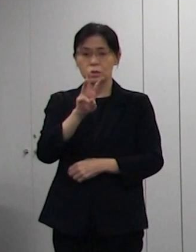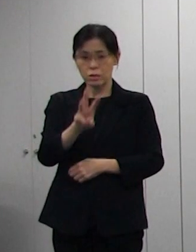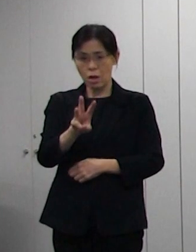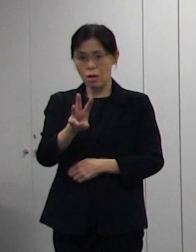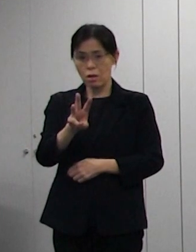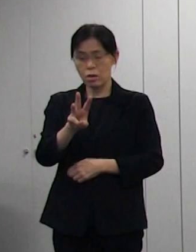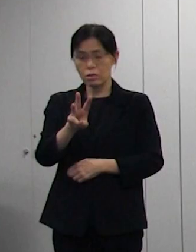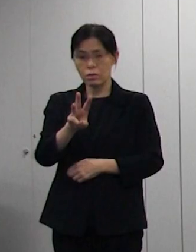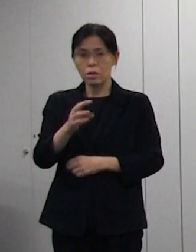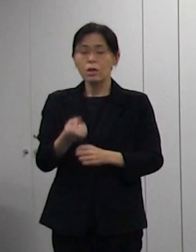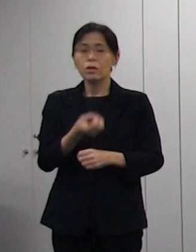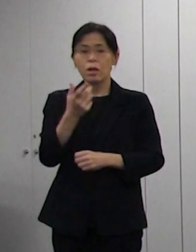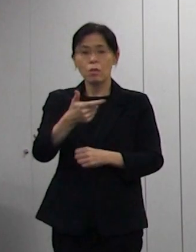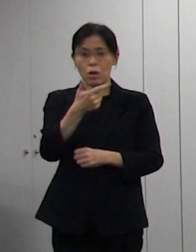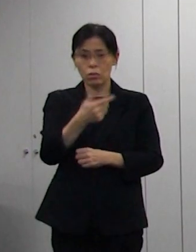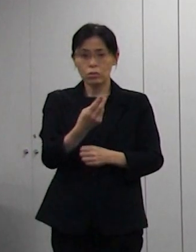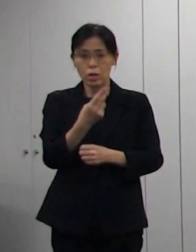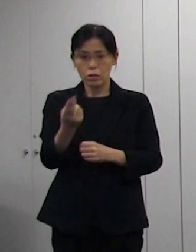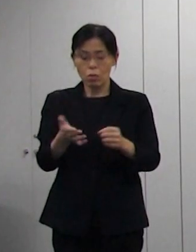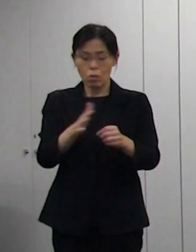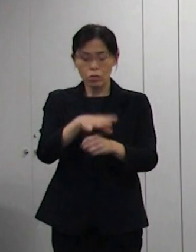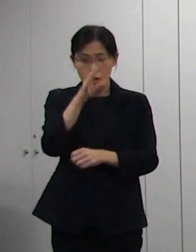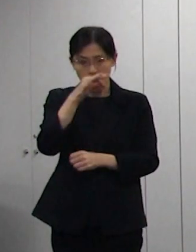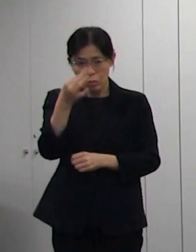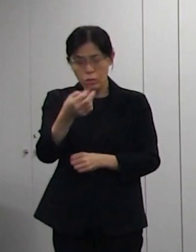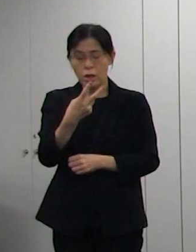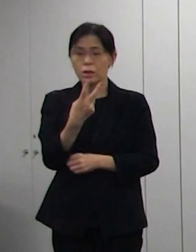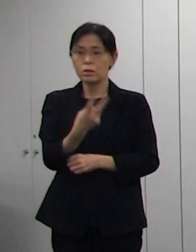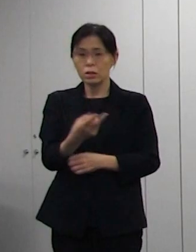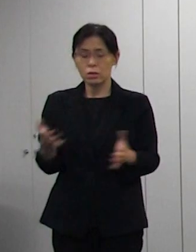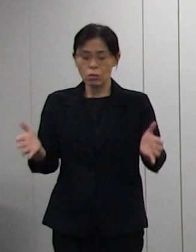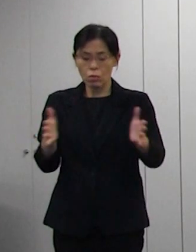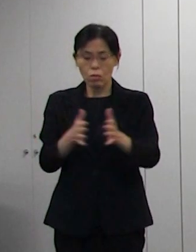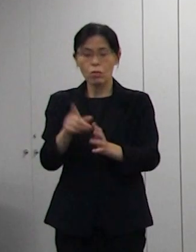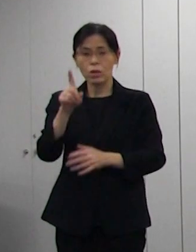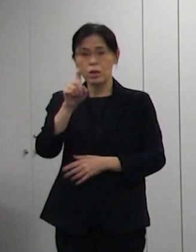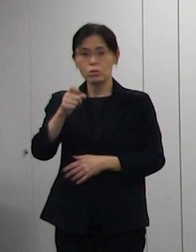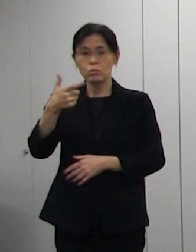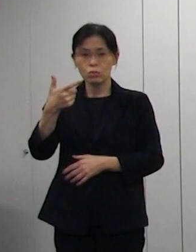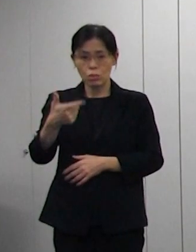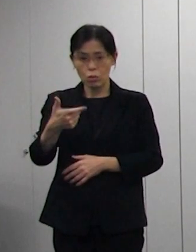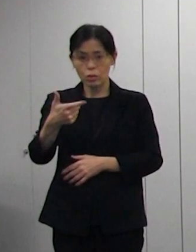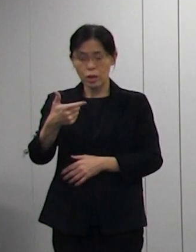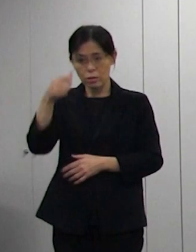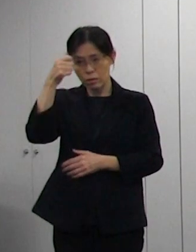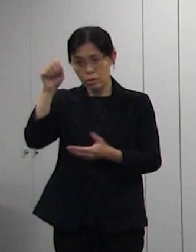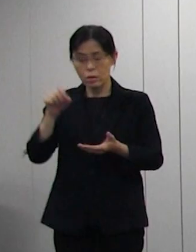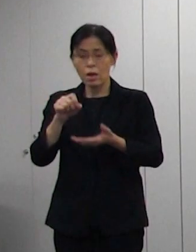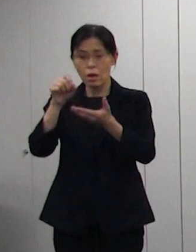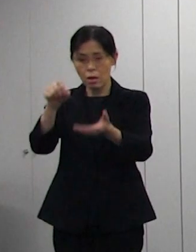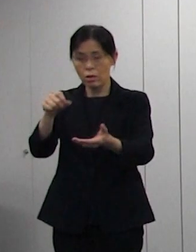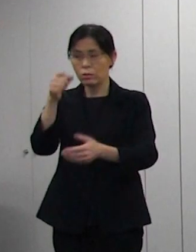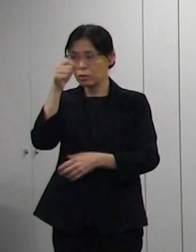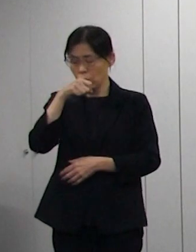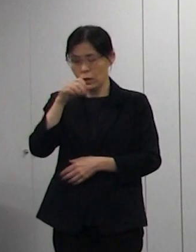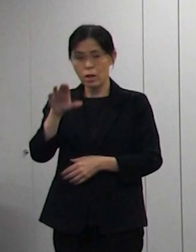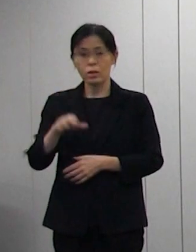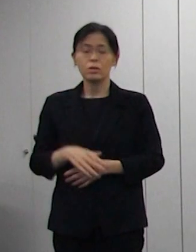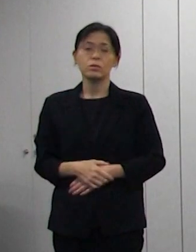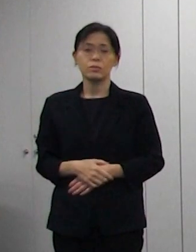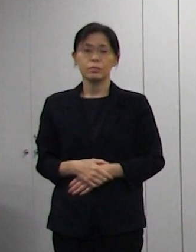件、令和6年度補正予算2件の合計16件を提案することとしております。